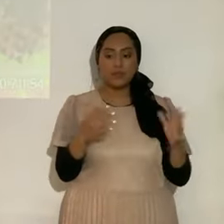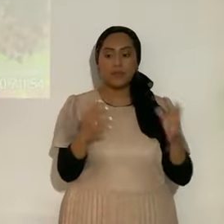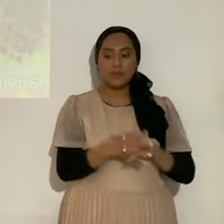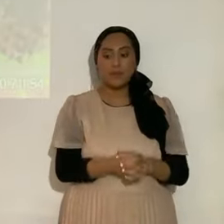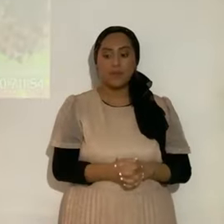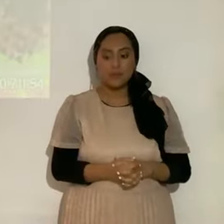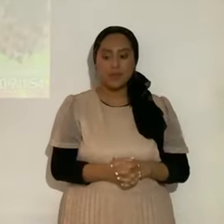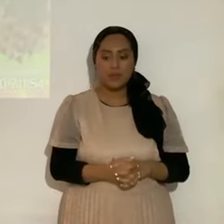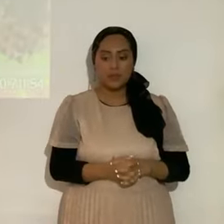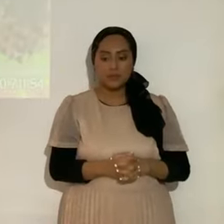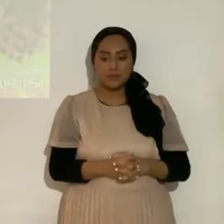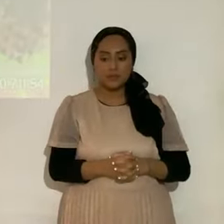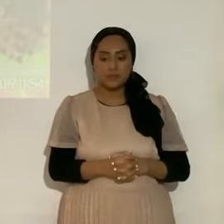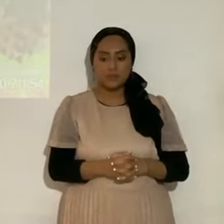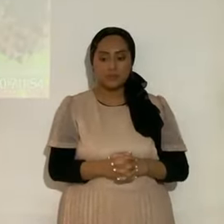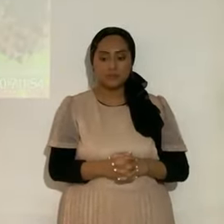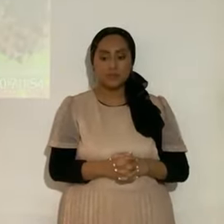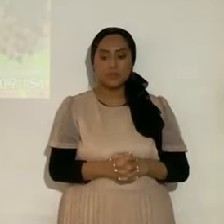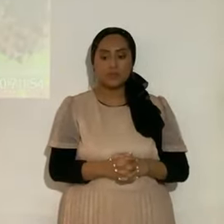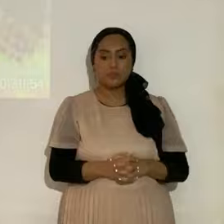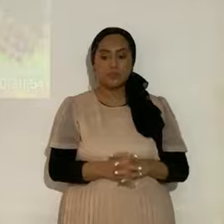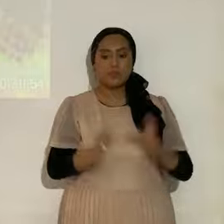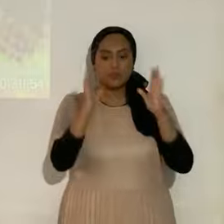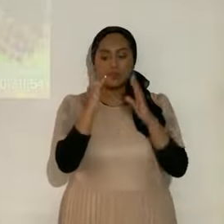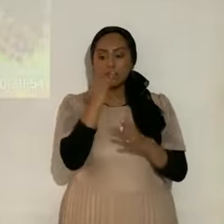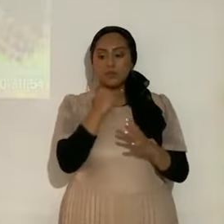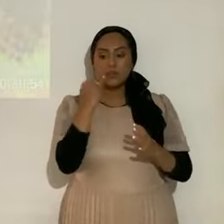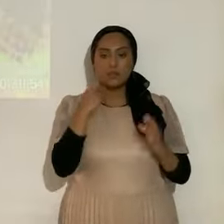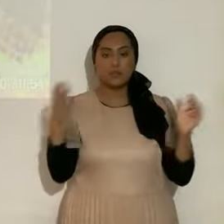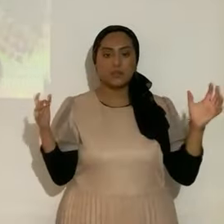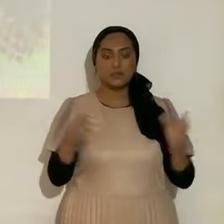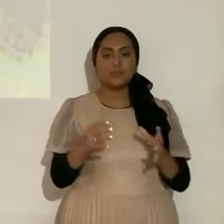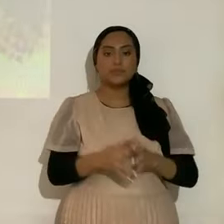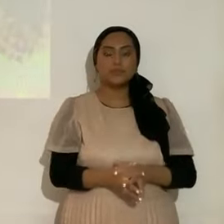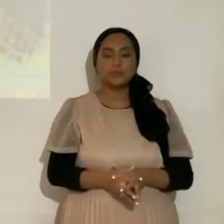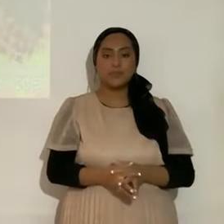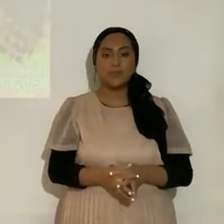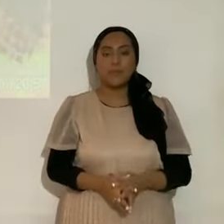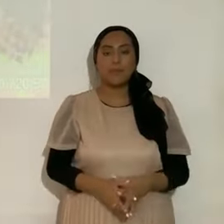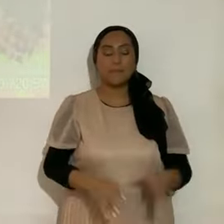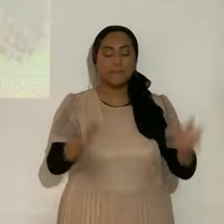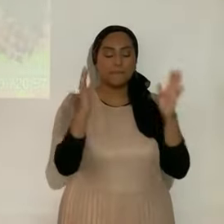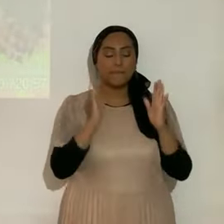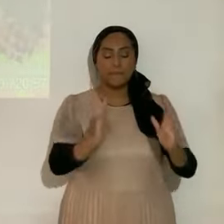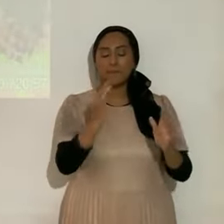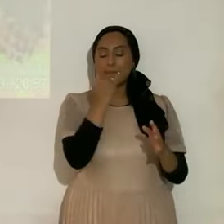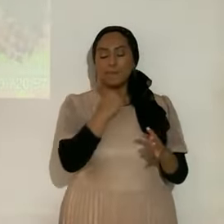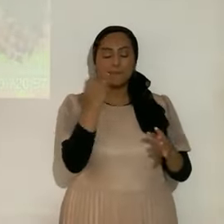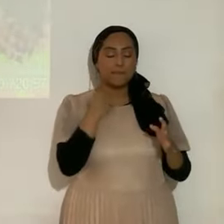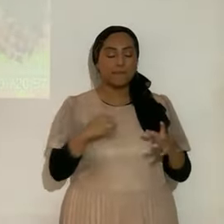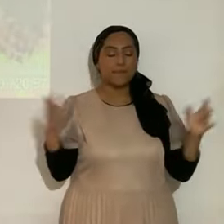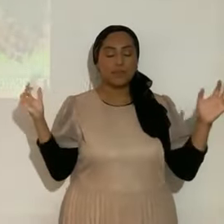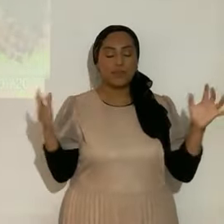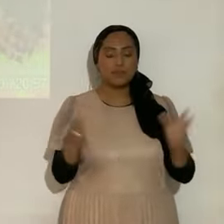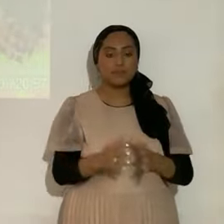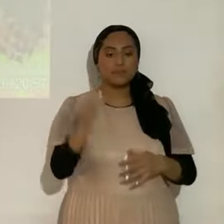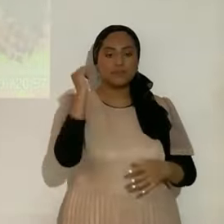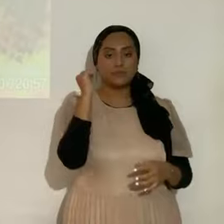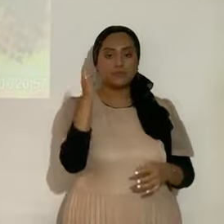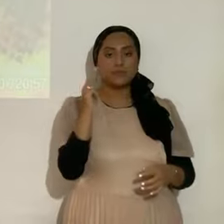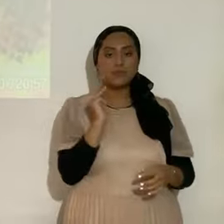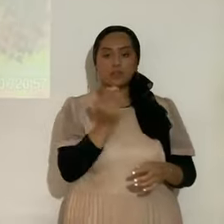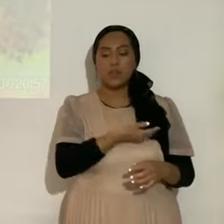Aleluya. Guarden su Biblia y digamos todos el Shema Israel. Amén. Shema Israel, Yahweh